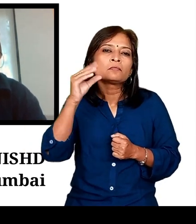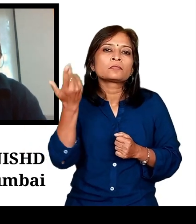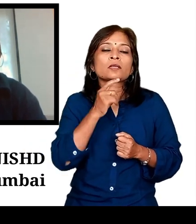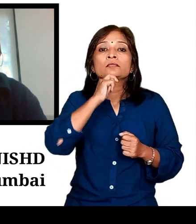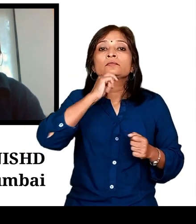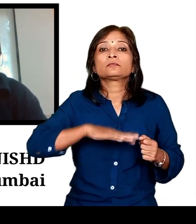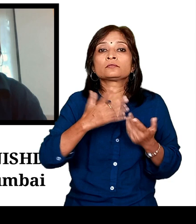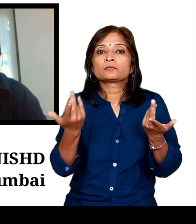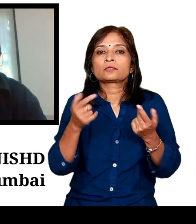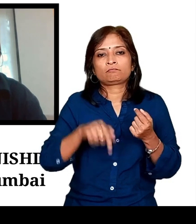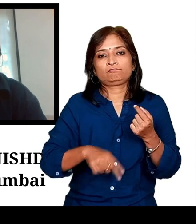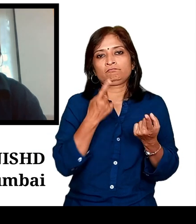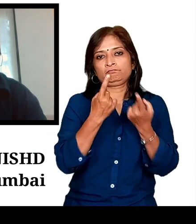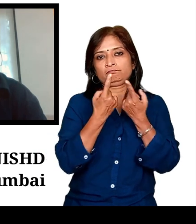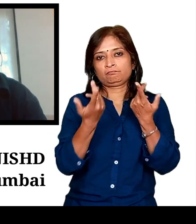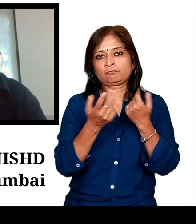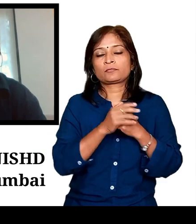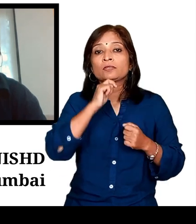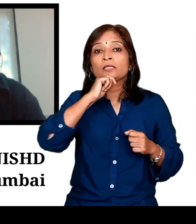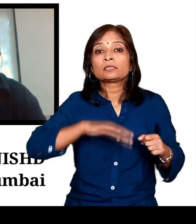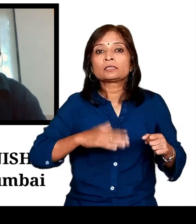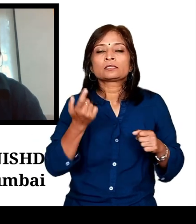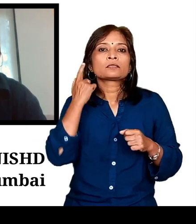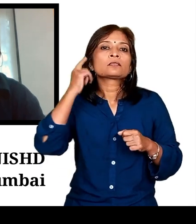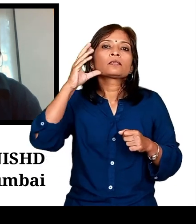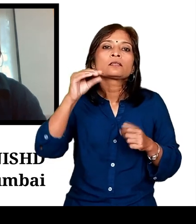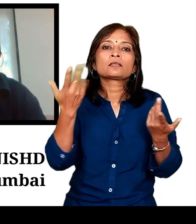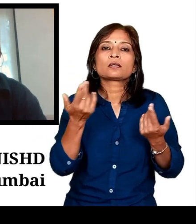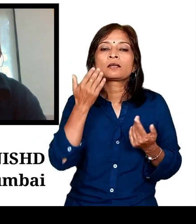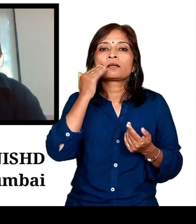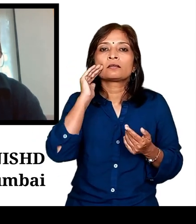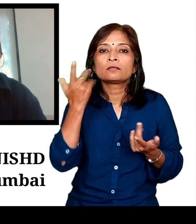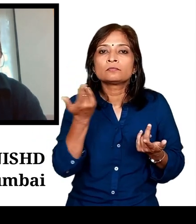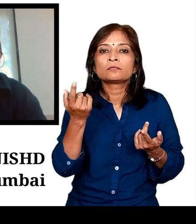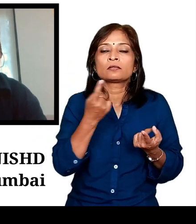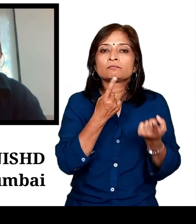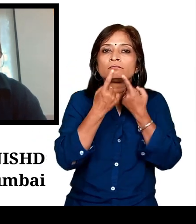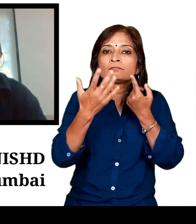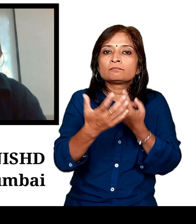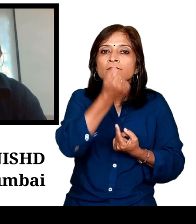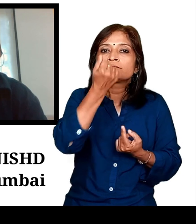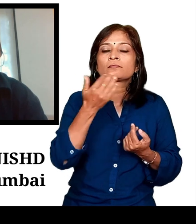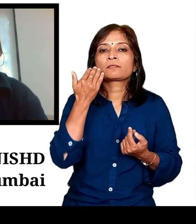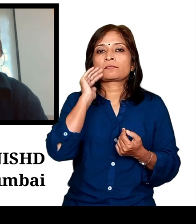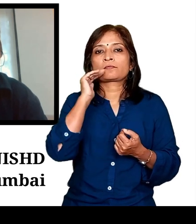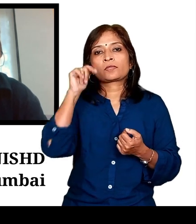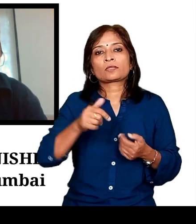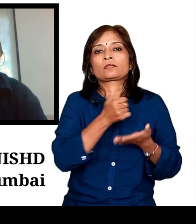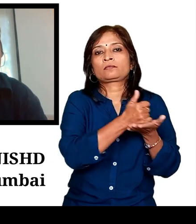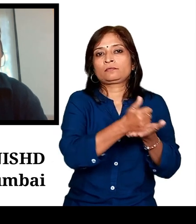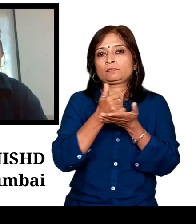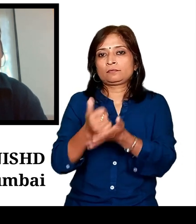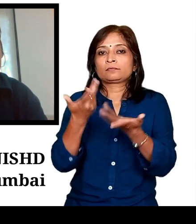व्हाट एज इट इज आइडेंटिफाइड, कौन से एज में आइडेंटिफाई किया है, उसके ऊपर डिपेंड करता है कि उसे क्या